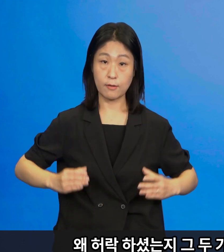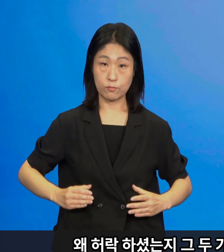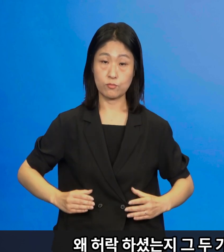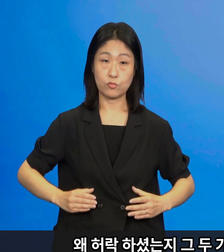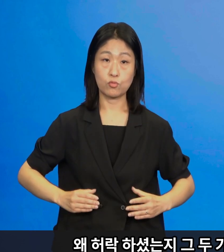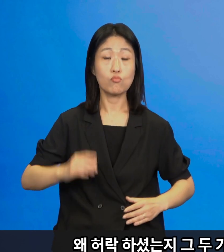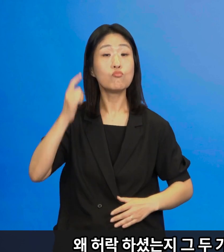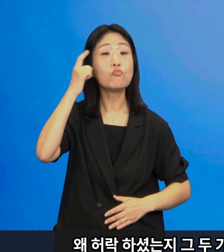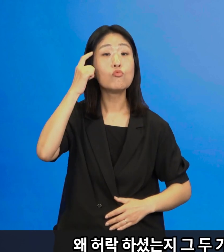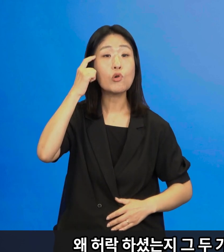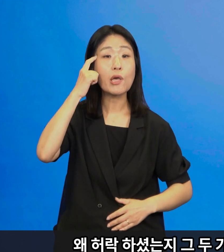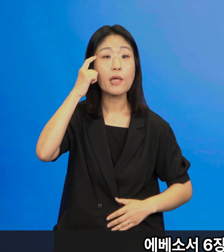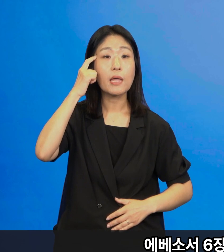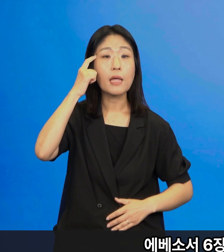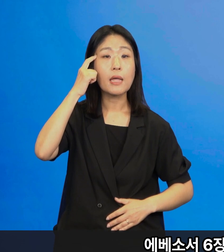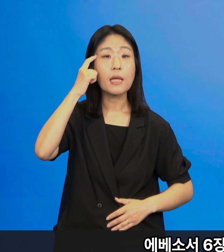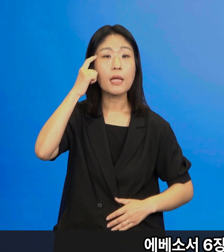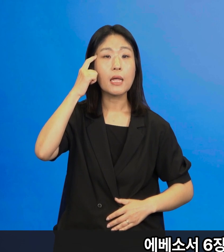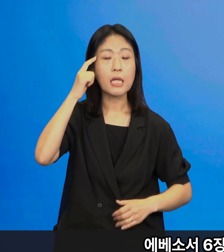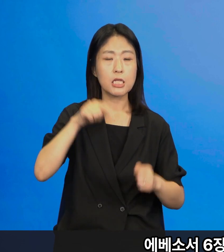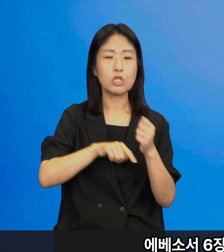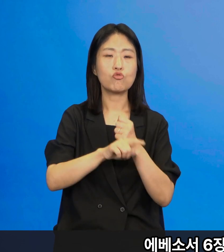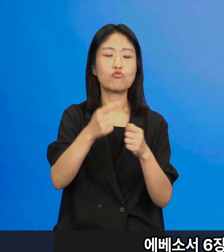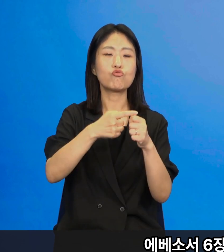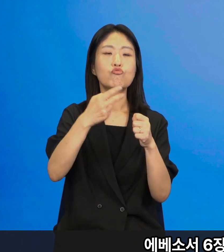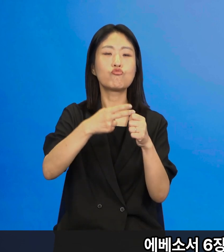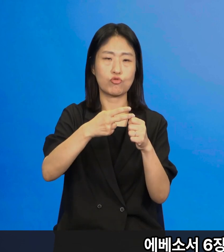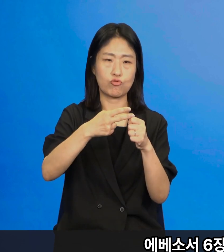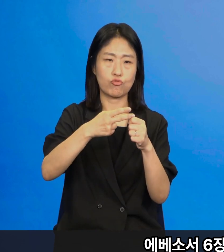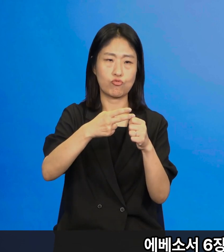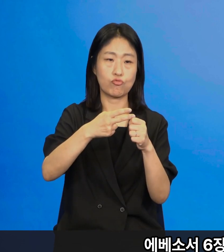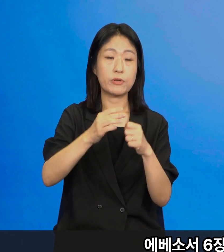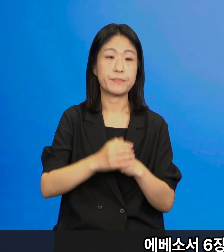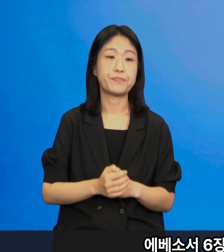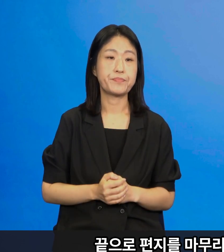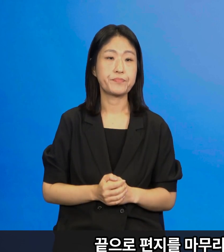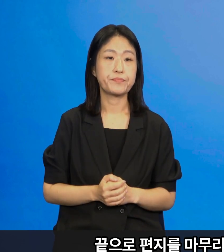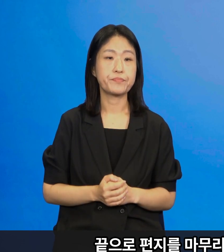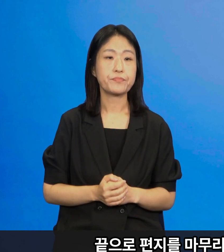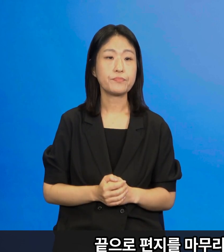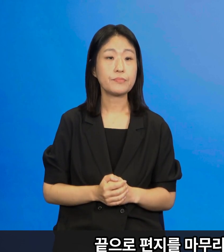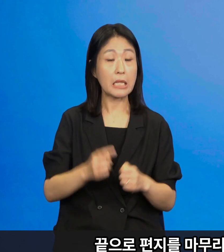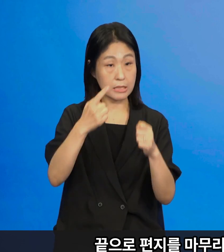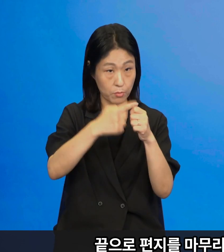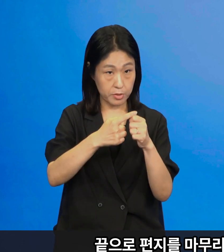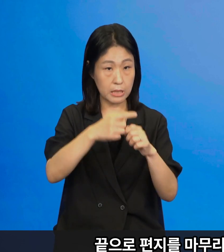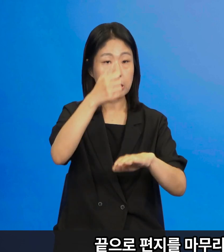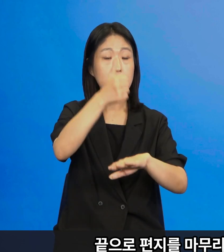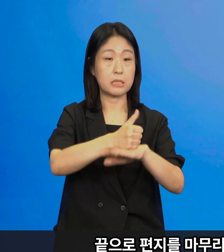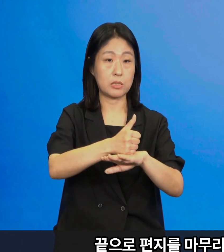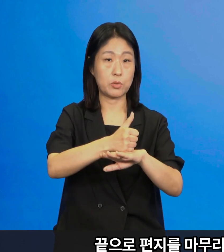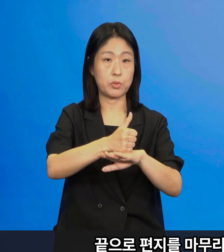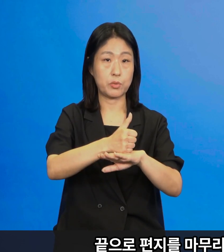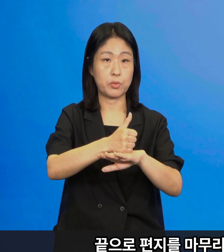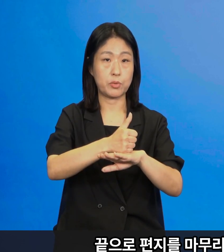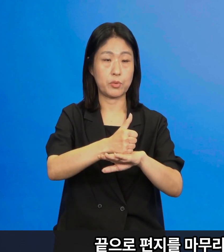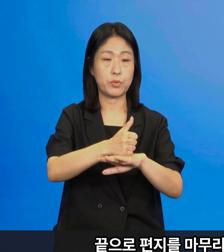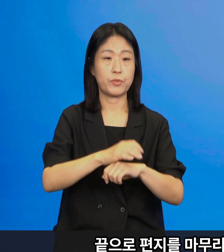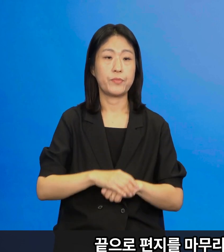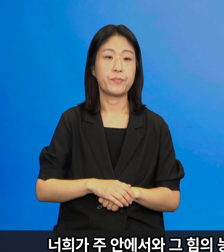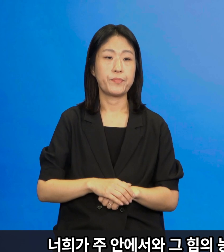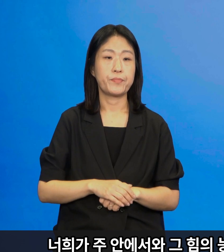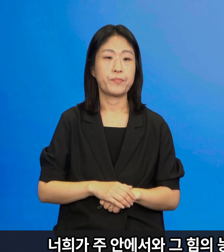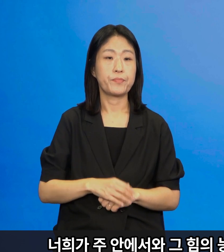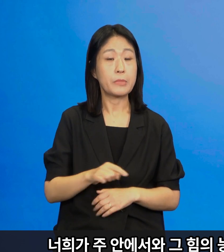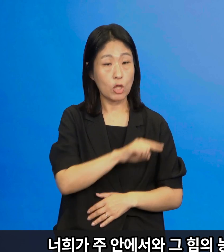먼저 밝혀지고 있습니다. 에베소서 6장 10절에 보시면은 끝으로 편지를 마무리하면서 하는